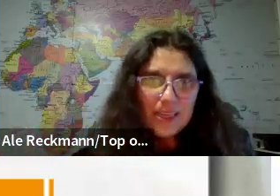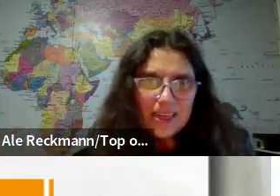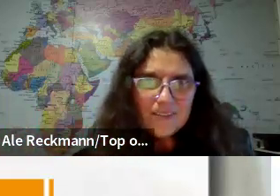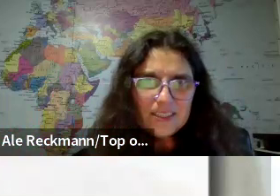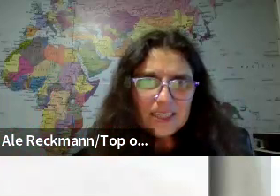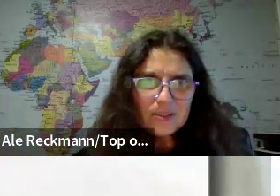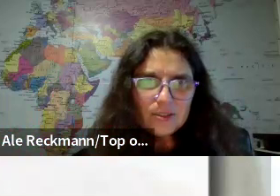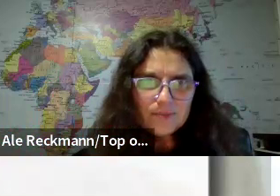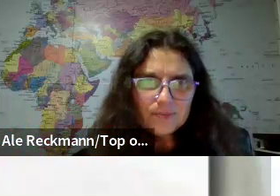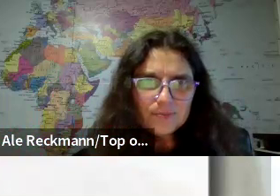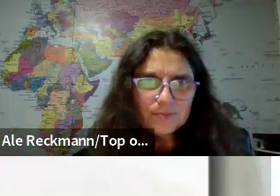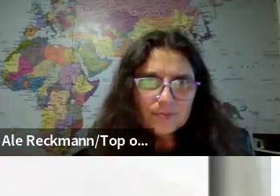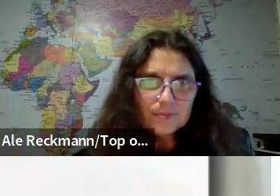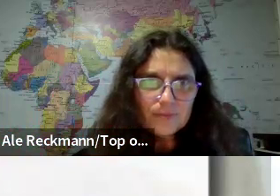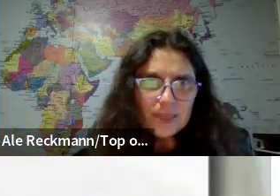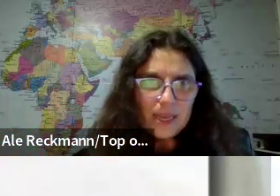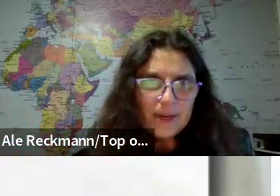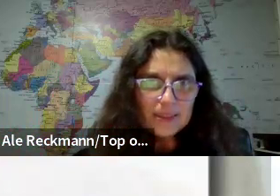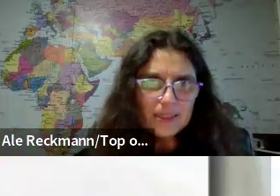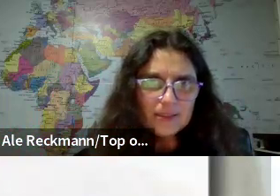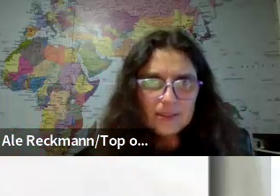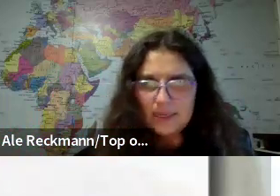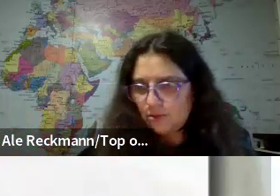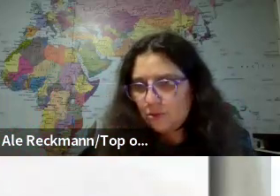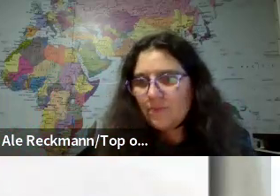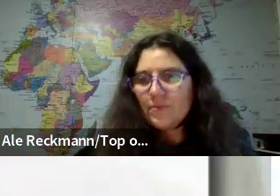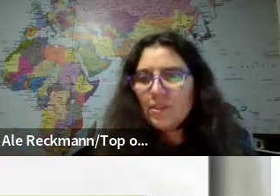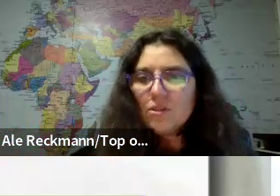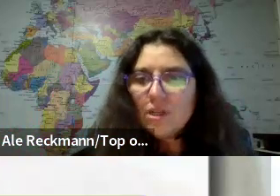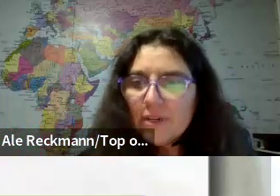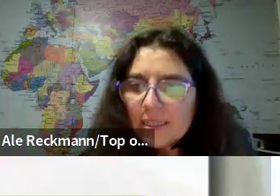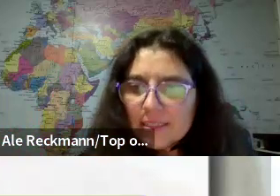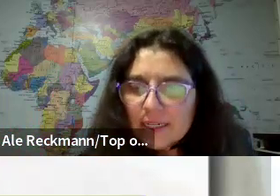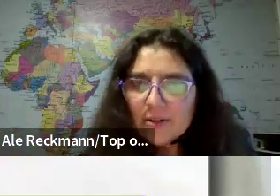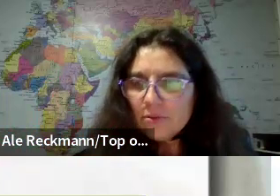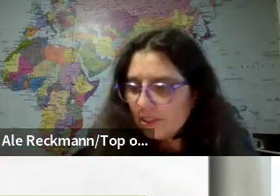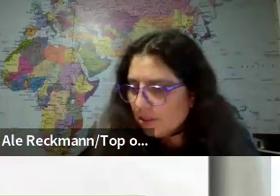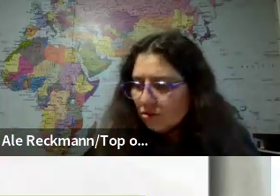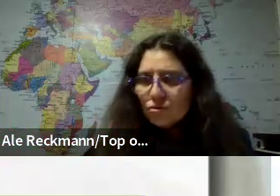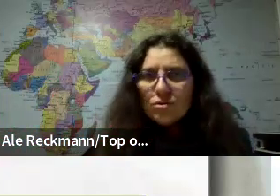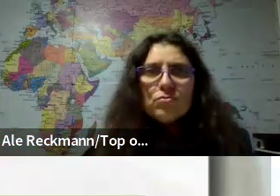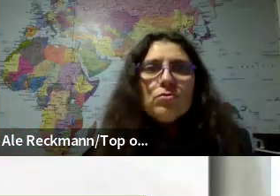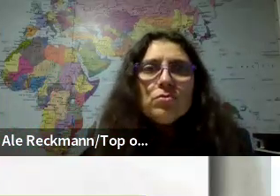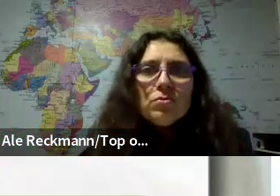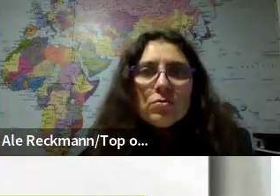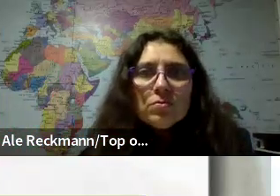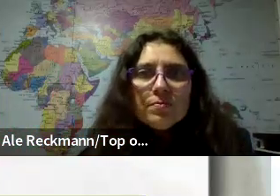tenemos que ir revisando a partir de esto. Yo les voy a sacar un screenshot. Tun, tun,